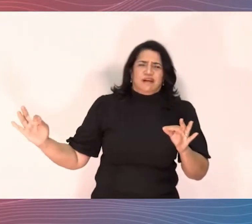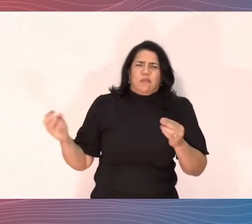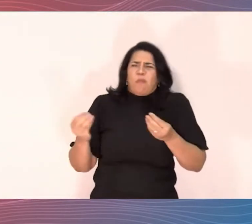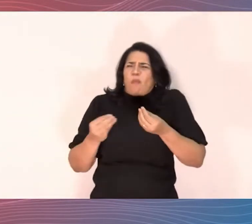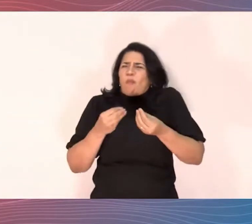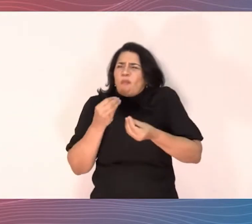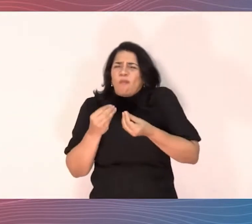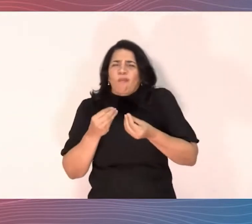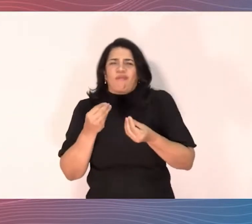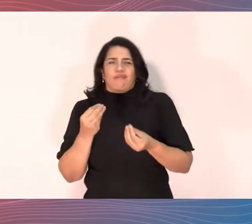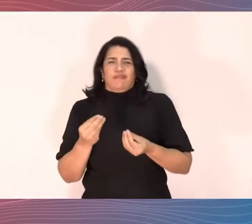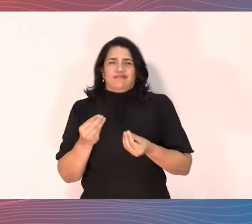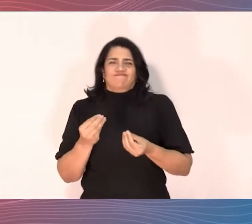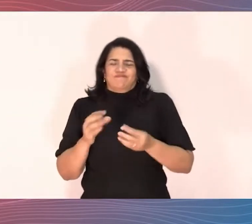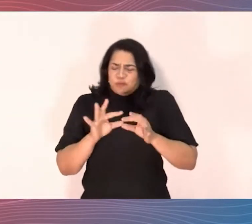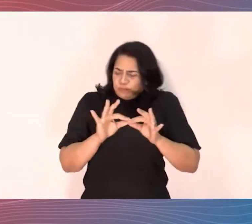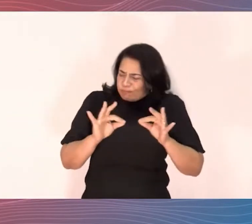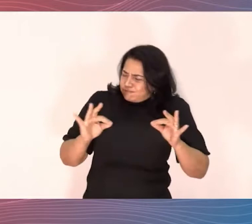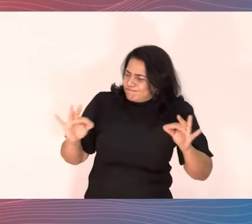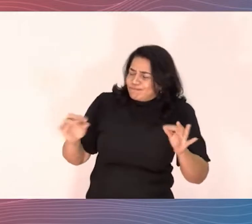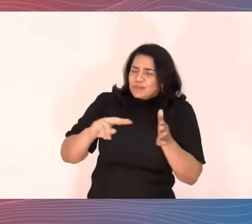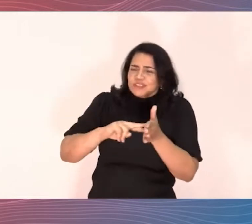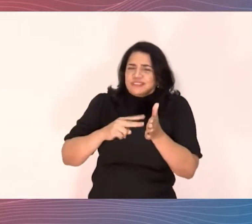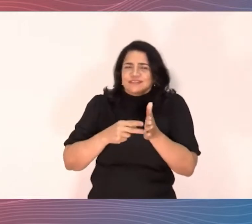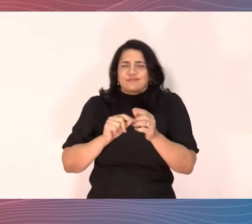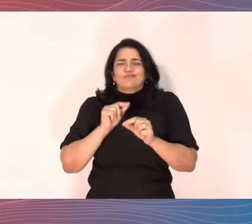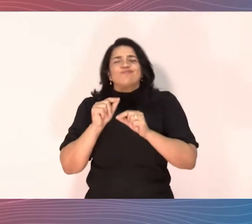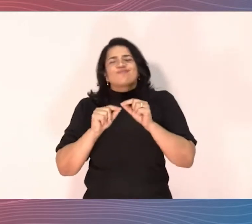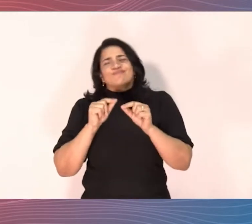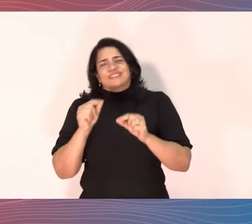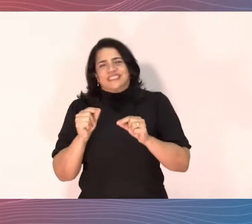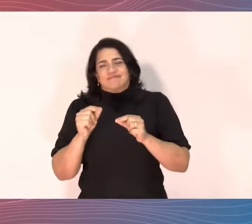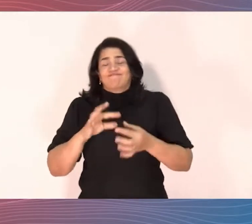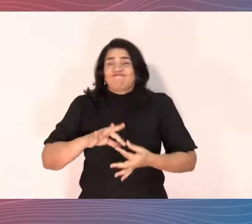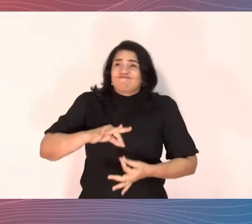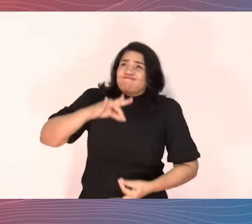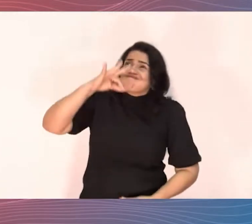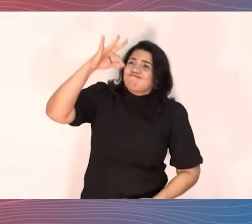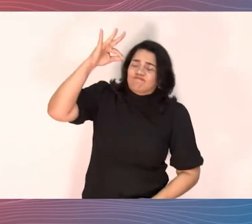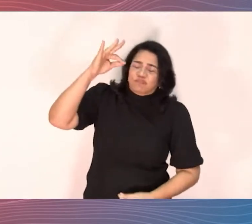Comprimento é Cristo. Altura é Cristo. Profundidade é Cristo.